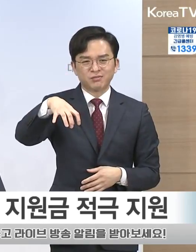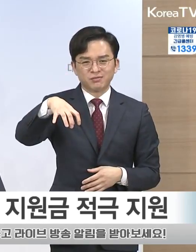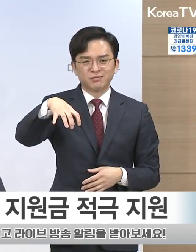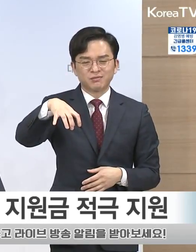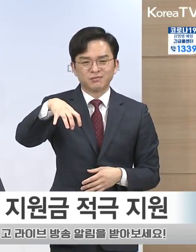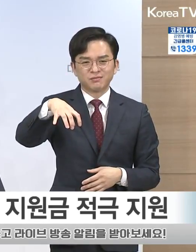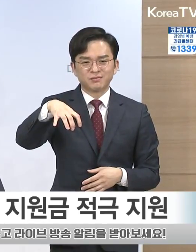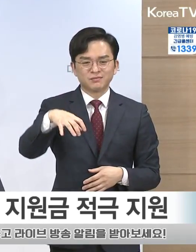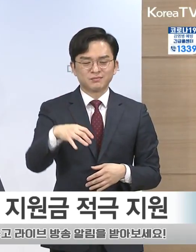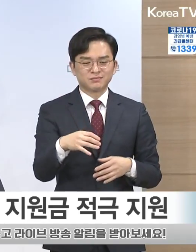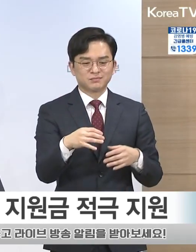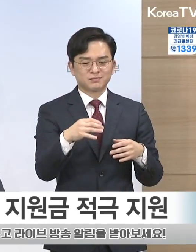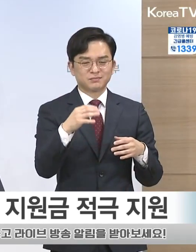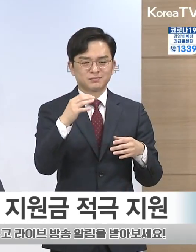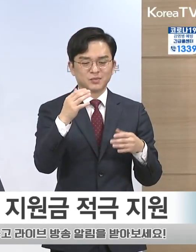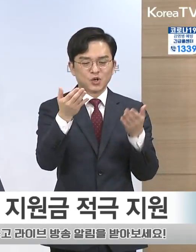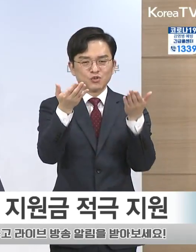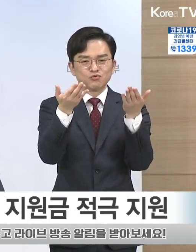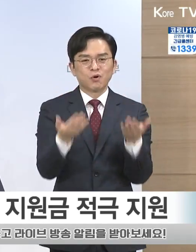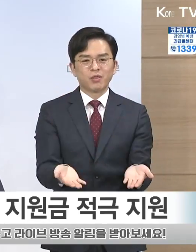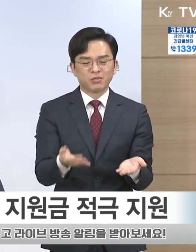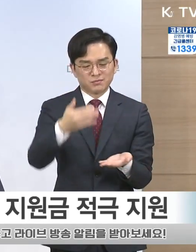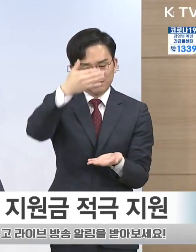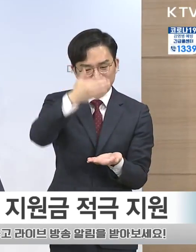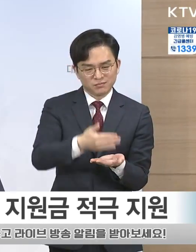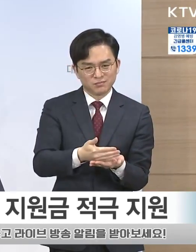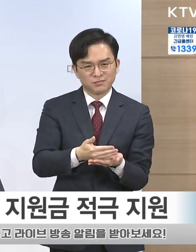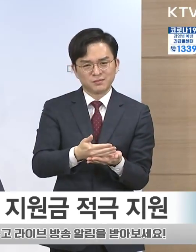휴원 동참을 간곡히 요청드립니다.